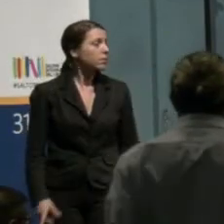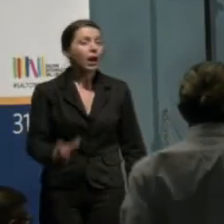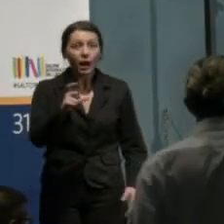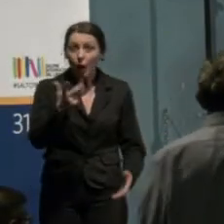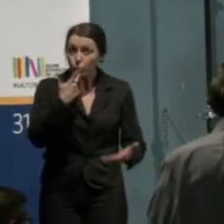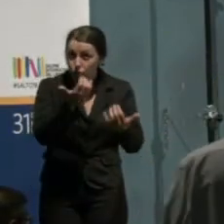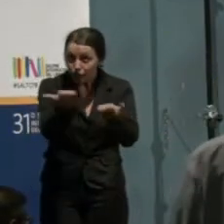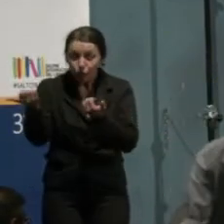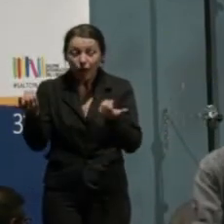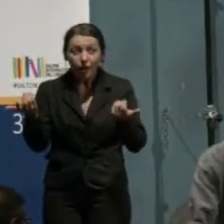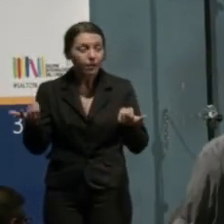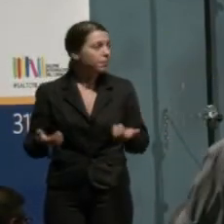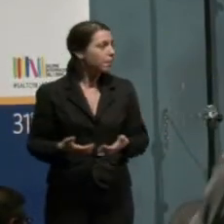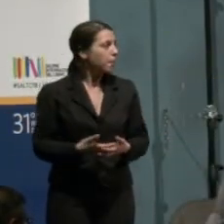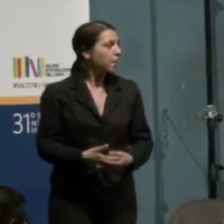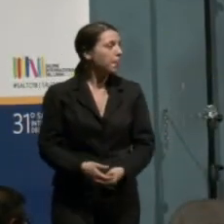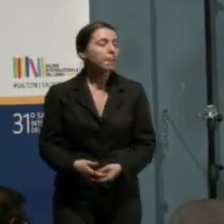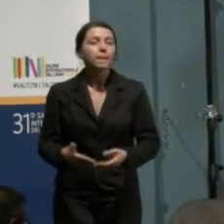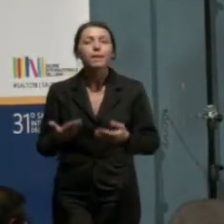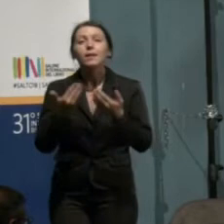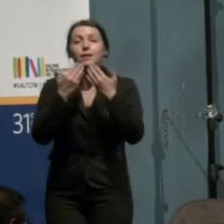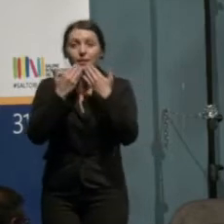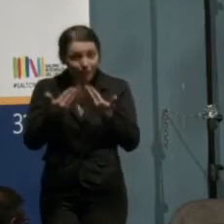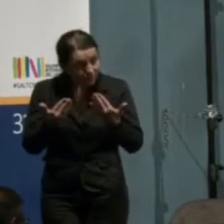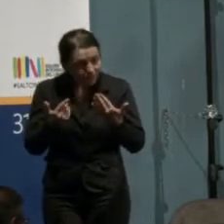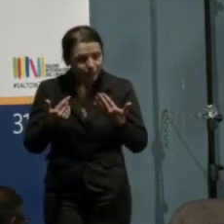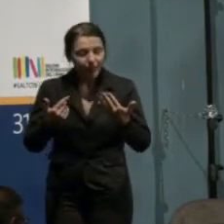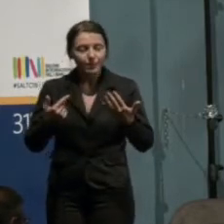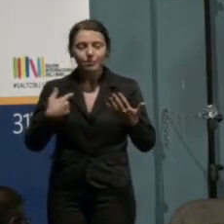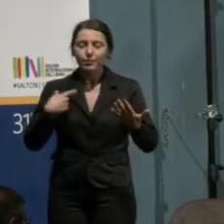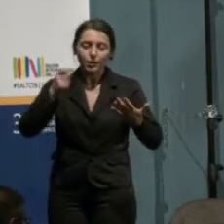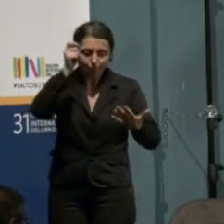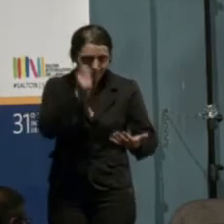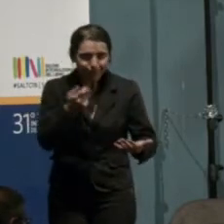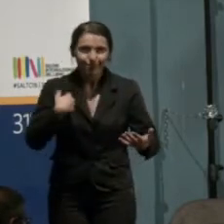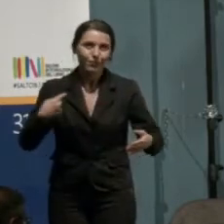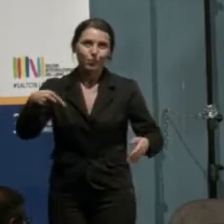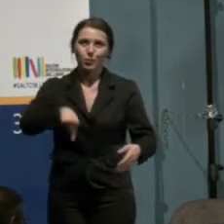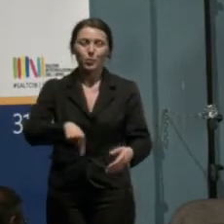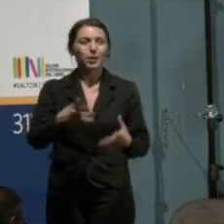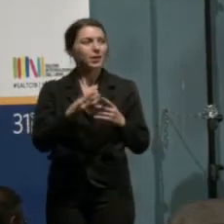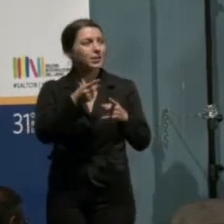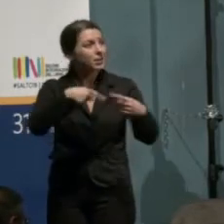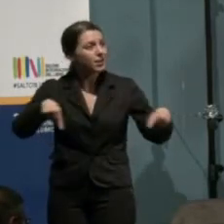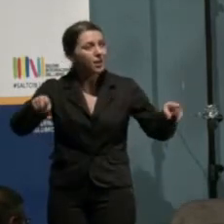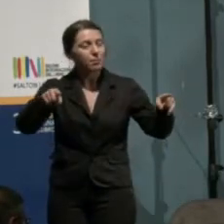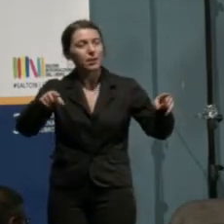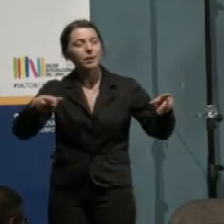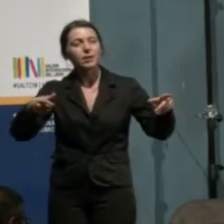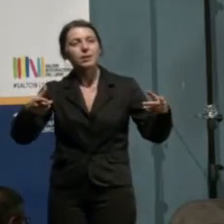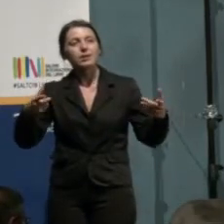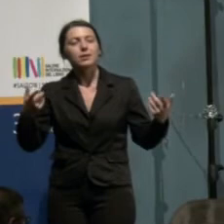salutare grazie e stato un onore per noi essere qui insieme a voi